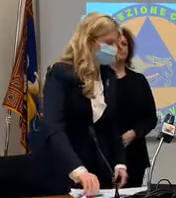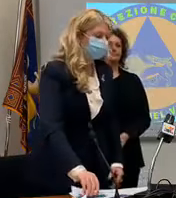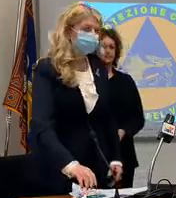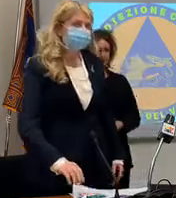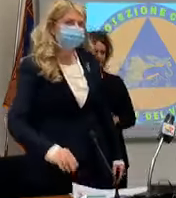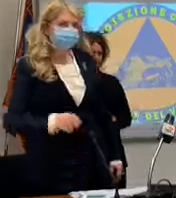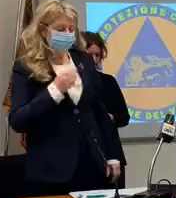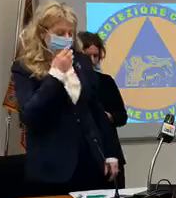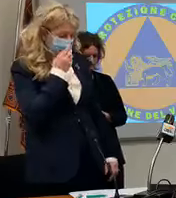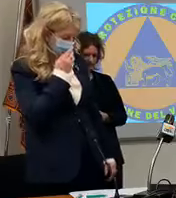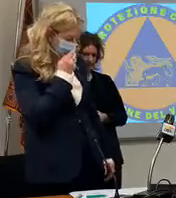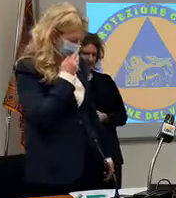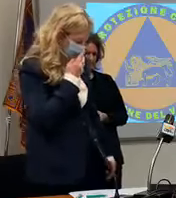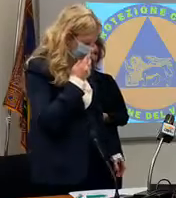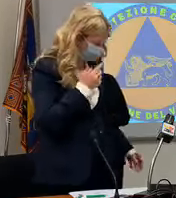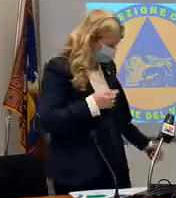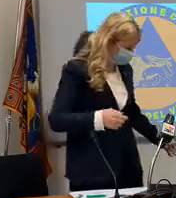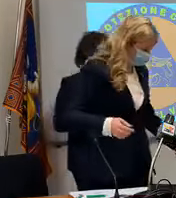buon